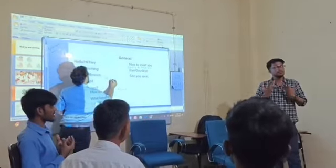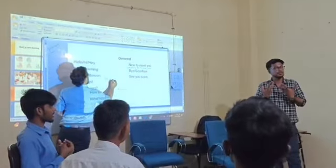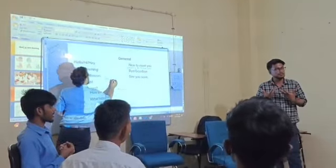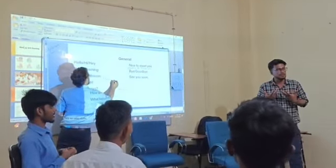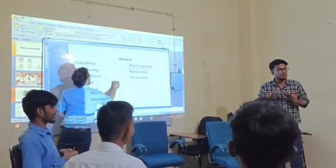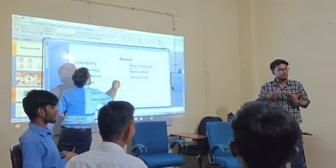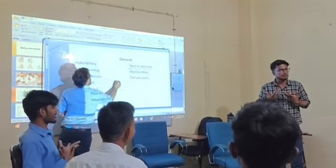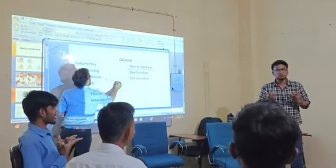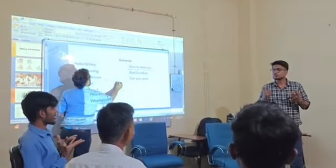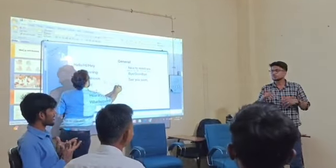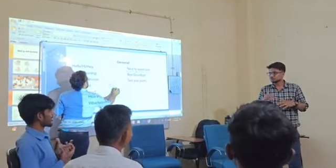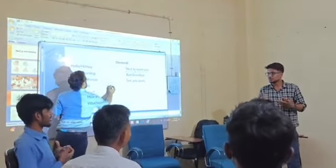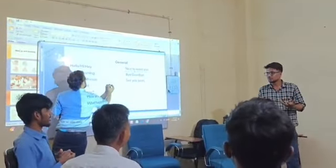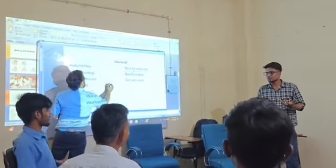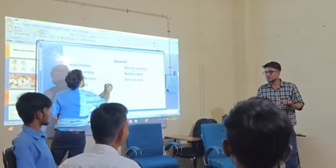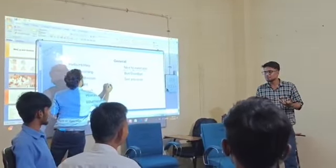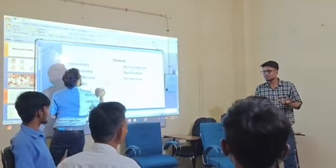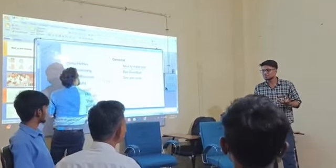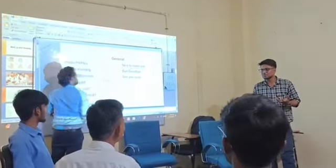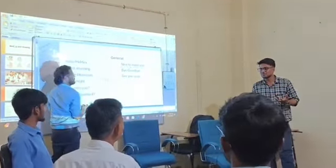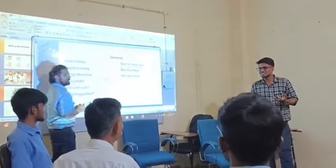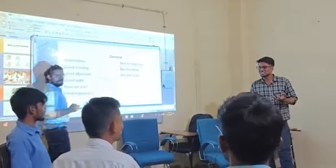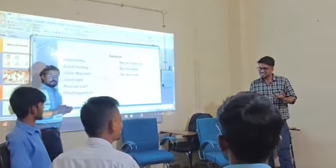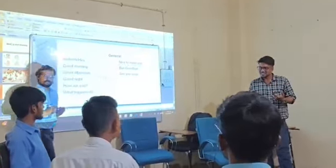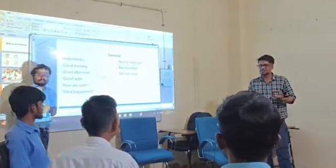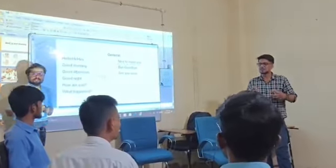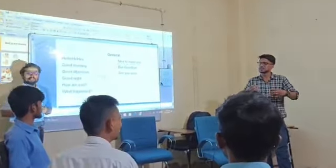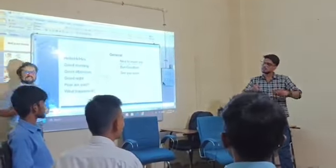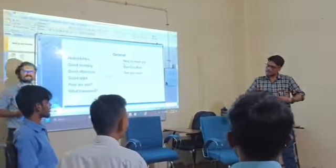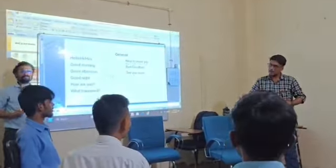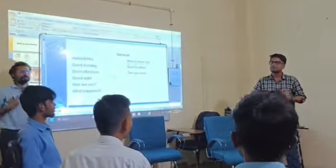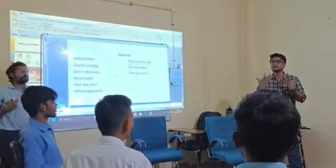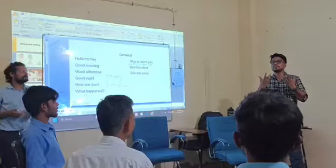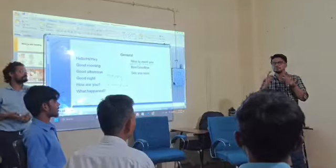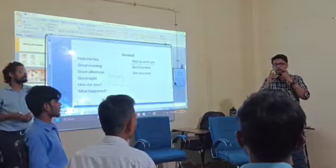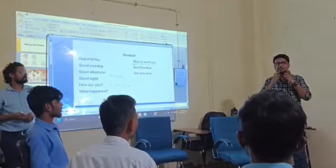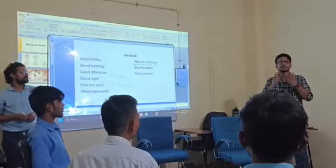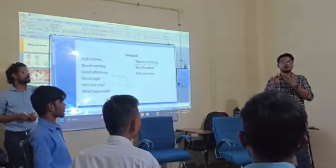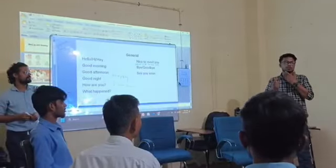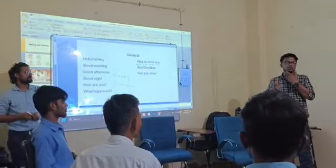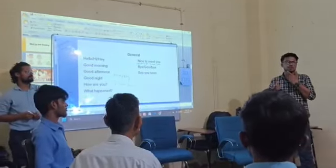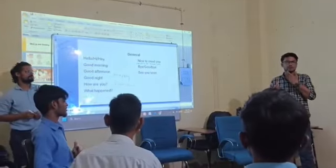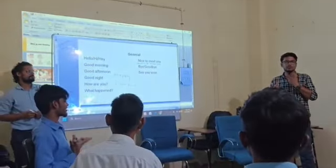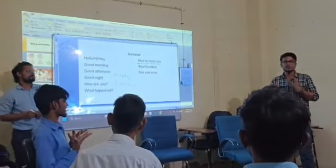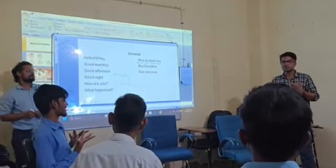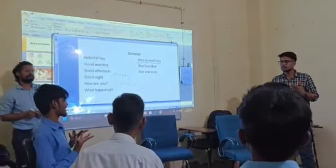का साइन, तो होगा हैप्पी? नहीं होगा। हैप्पी में स्माइल देना, ठीक है,